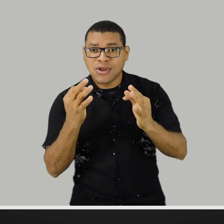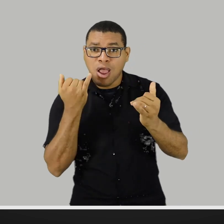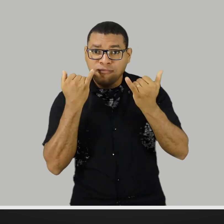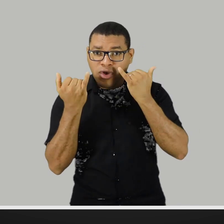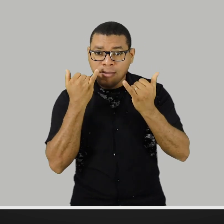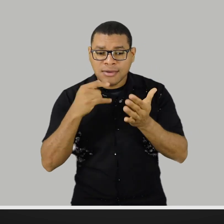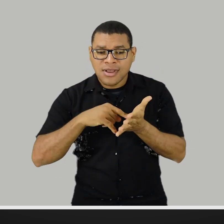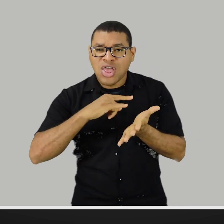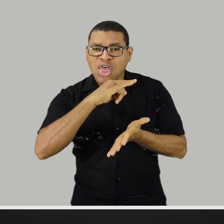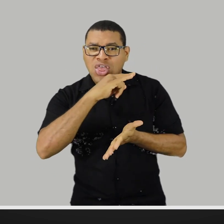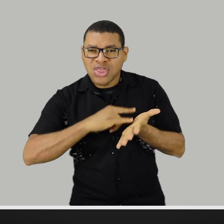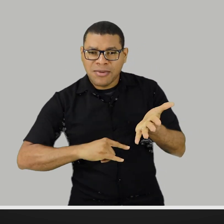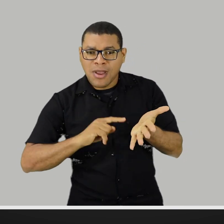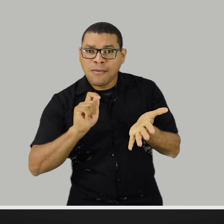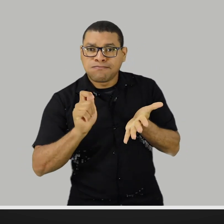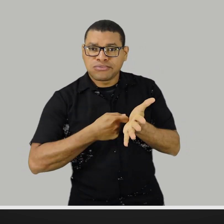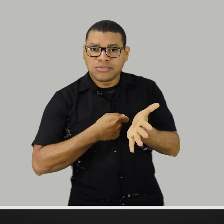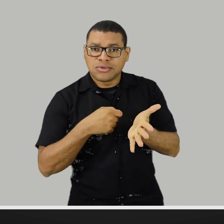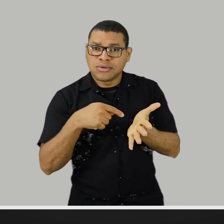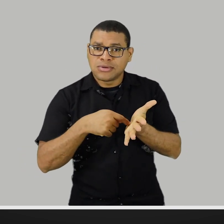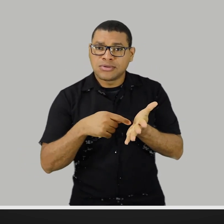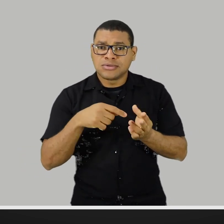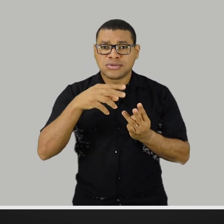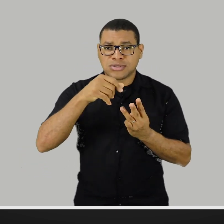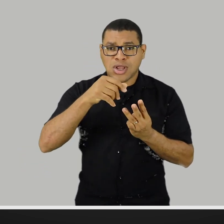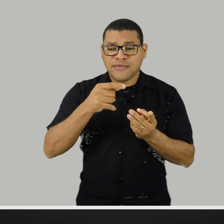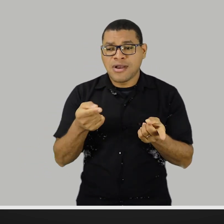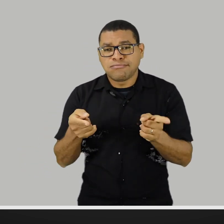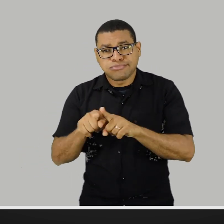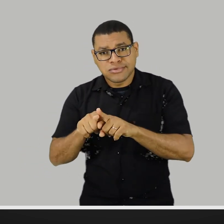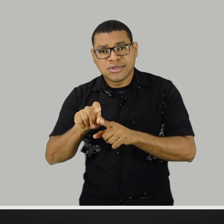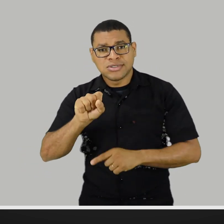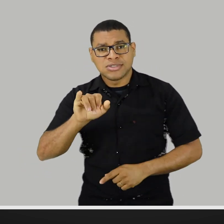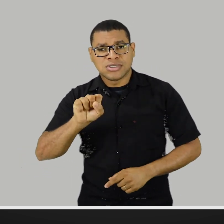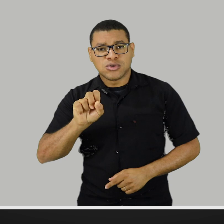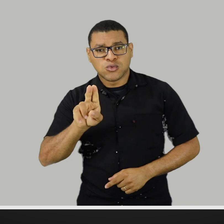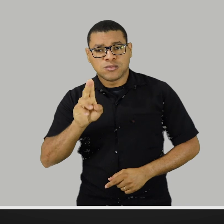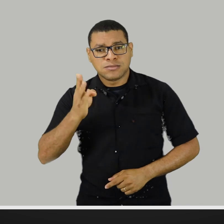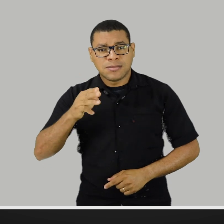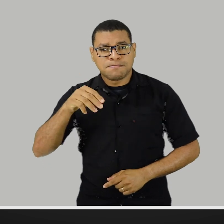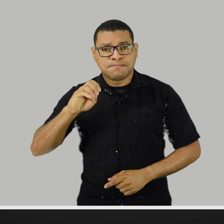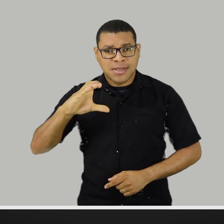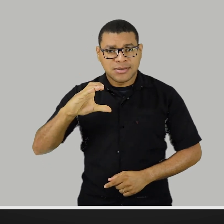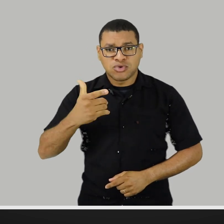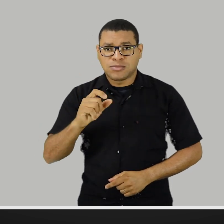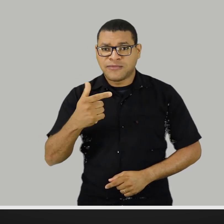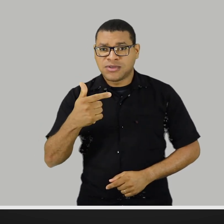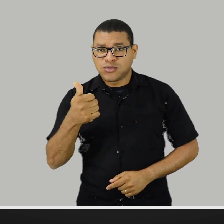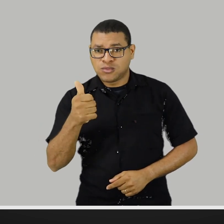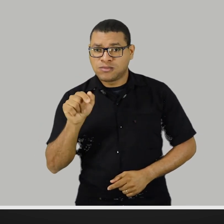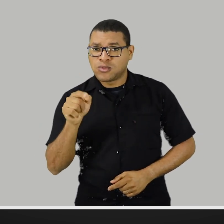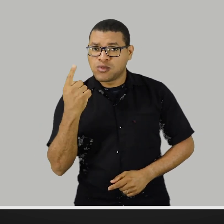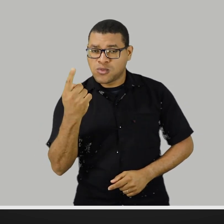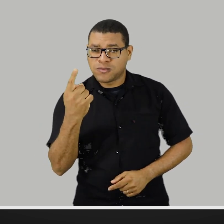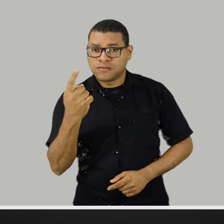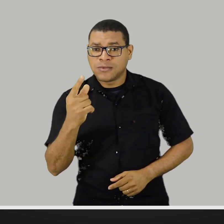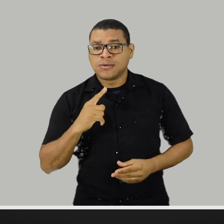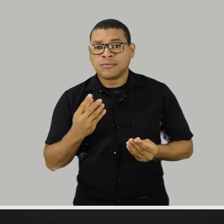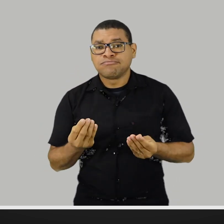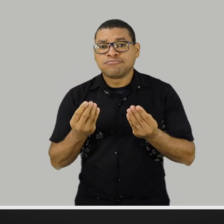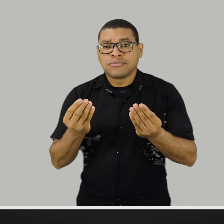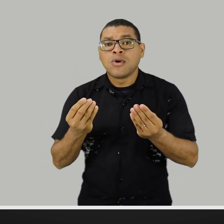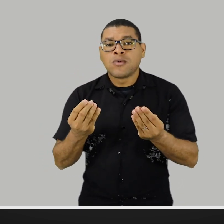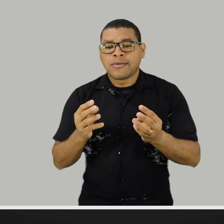constantes do termo de adesão da UFS ao Sisu/Mac 2021. Um que está